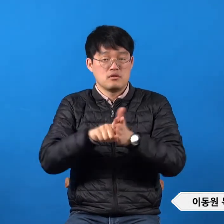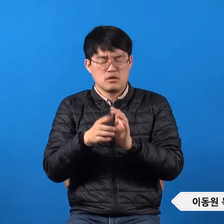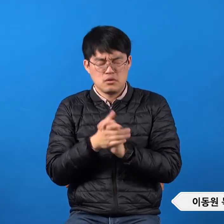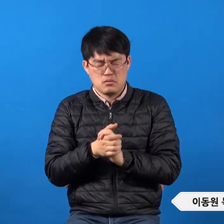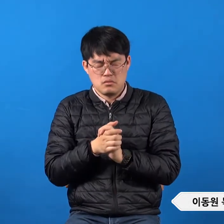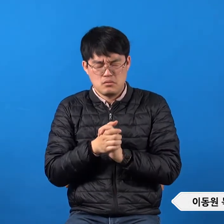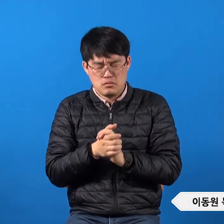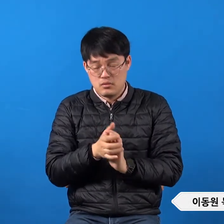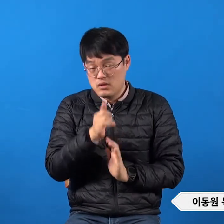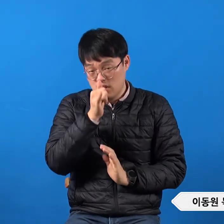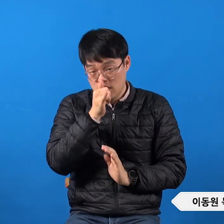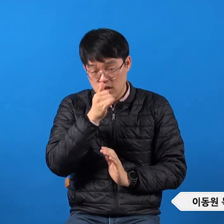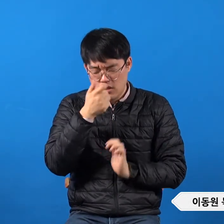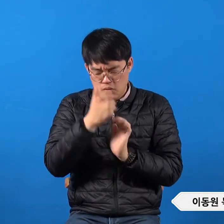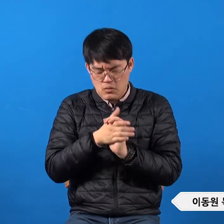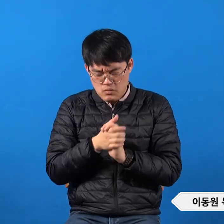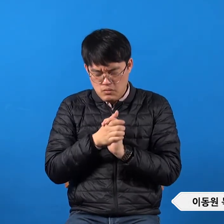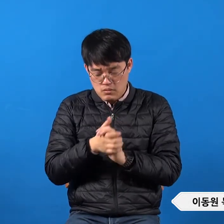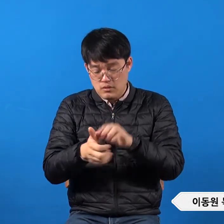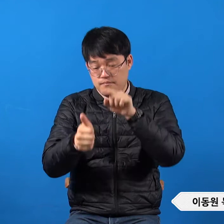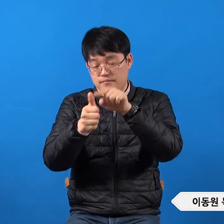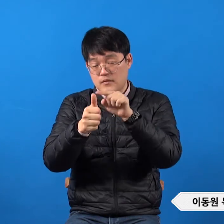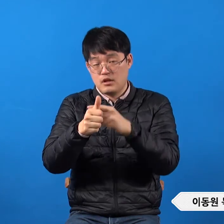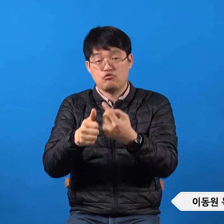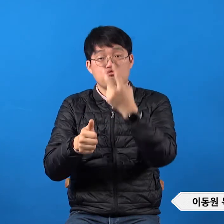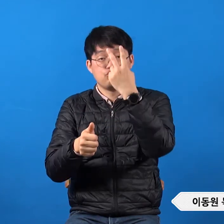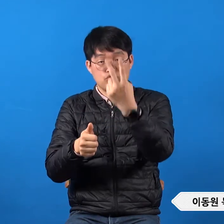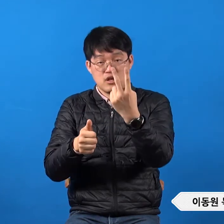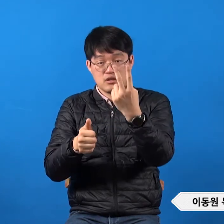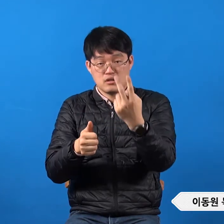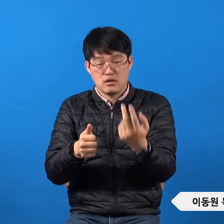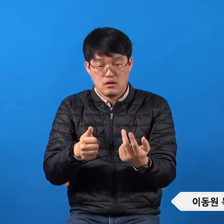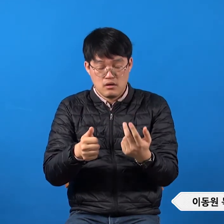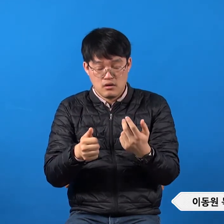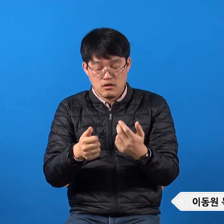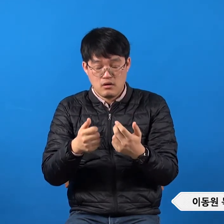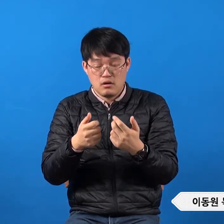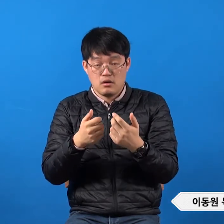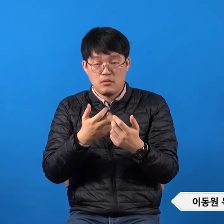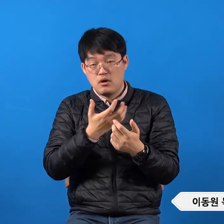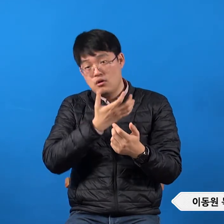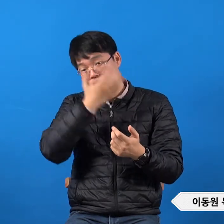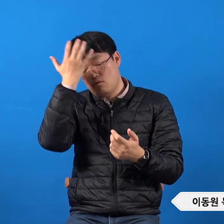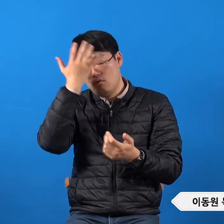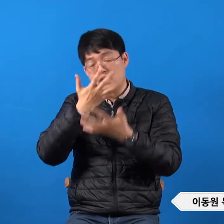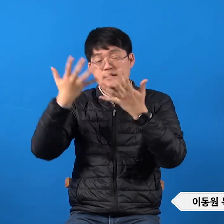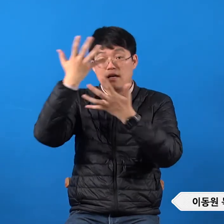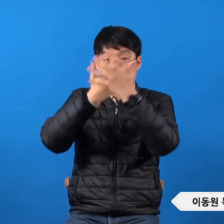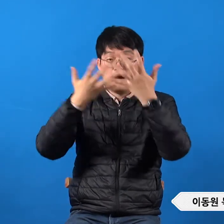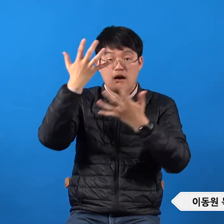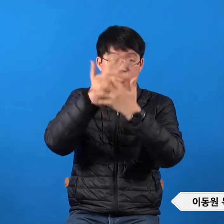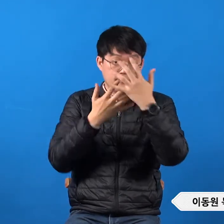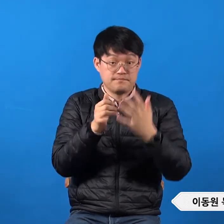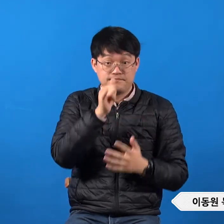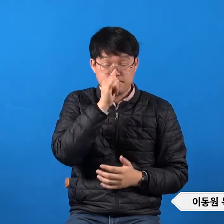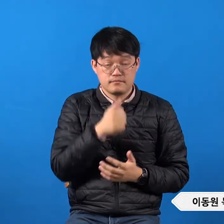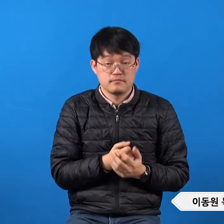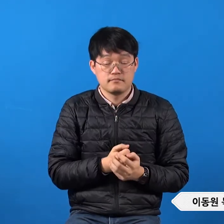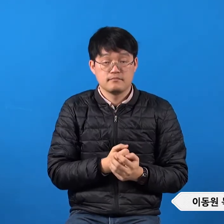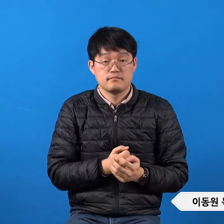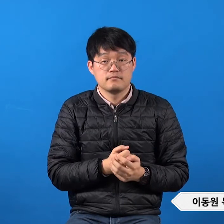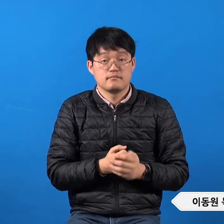기도하고 있습니다. 기도하는 그에게 두 가지의 대조적인 환상이 떠오르고 있었어요. 대조적인 두 개의